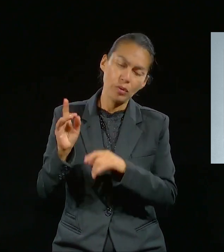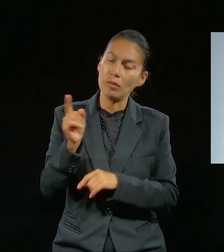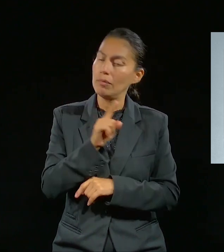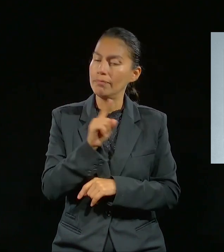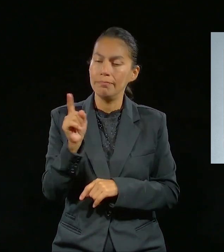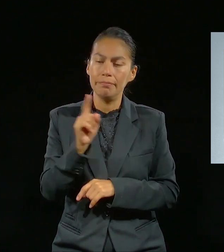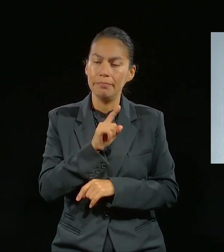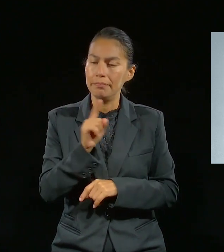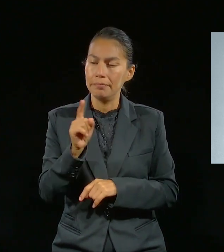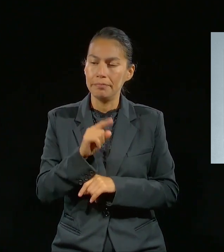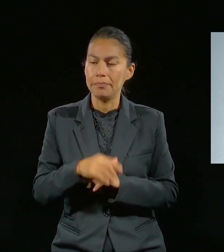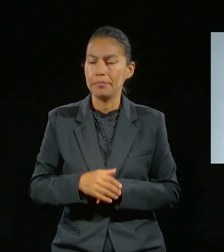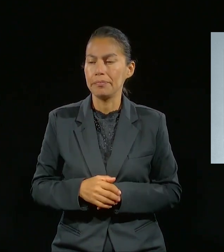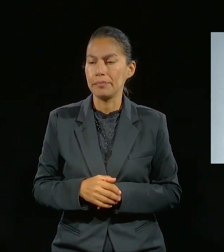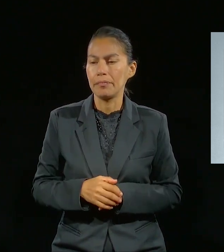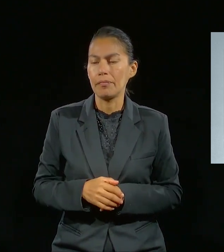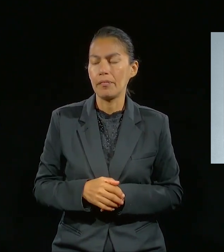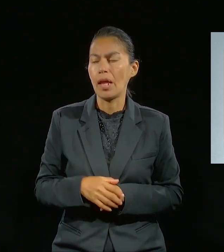Es que